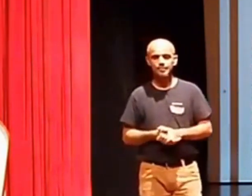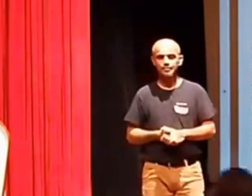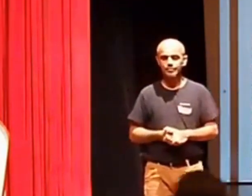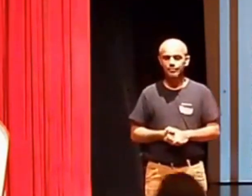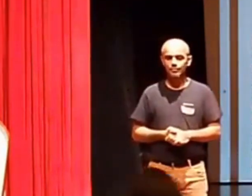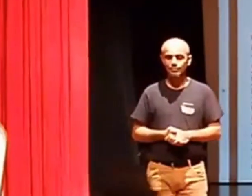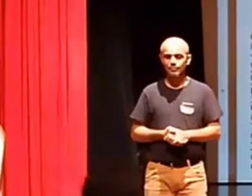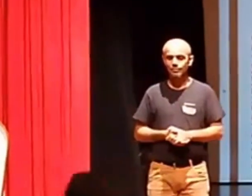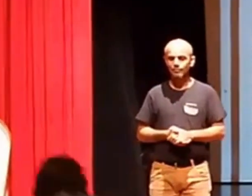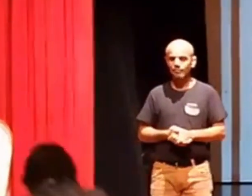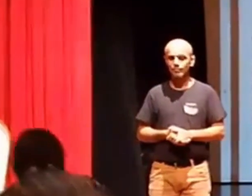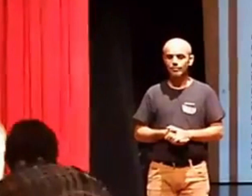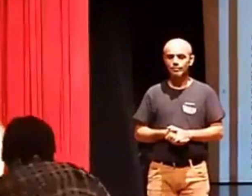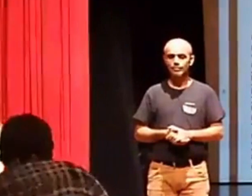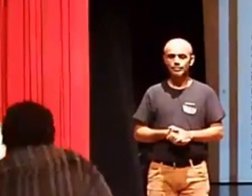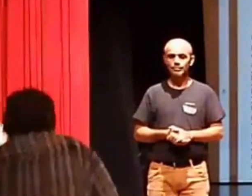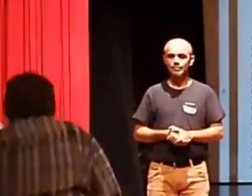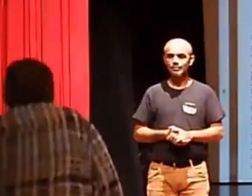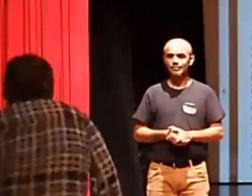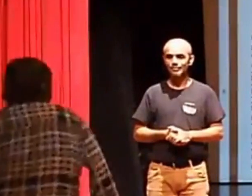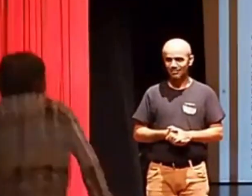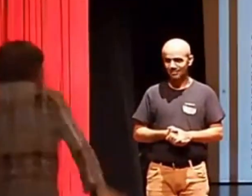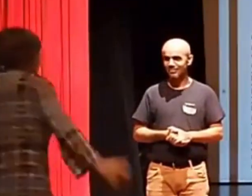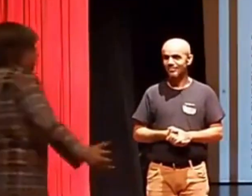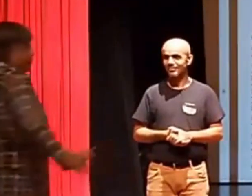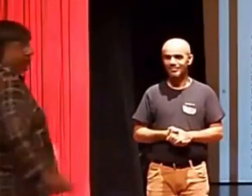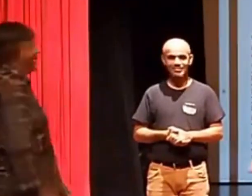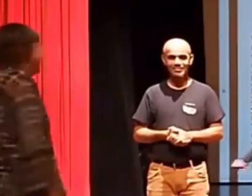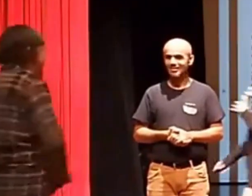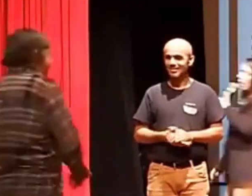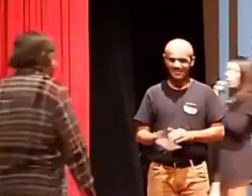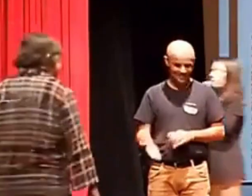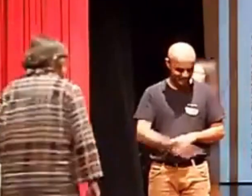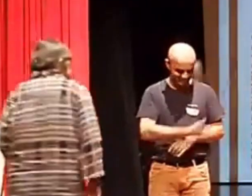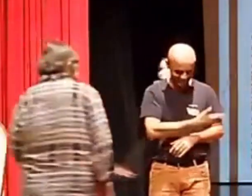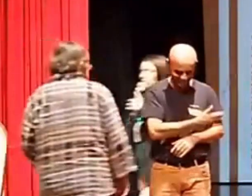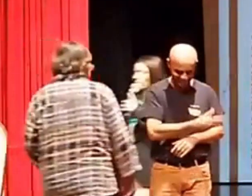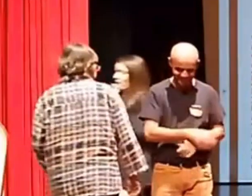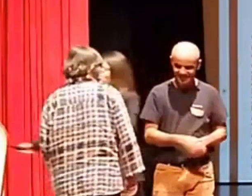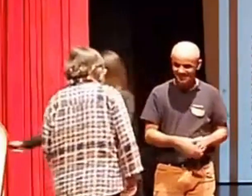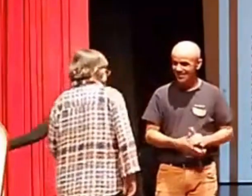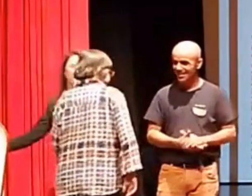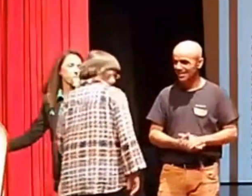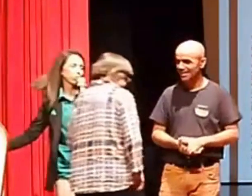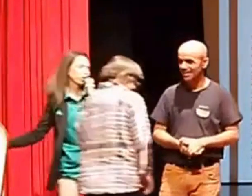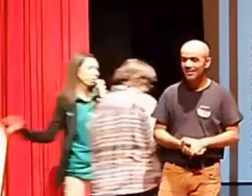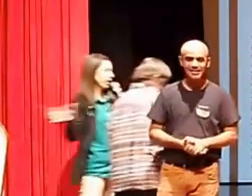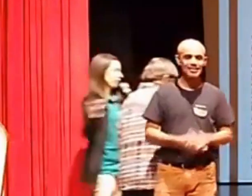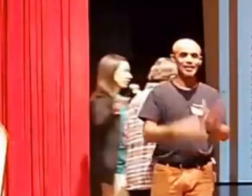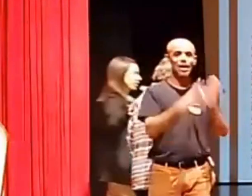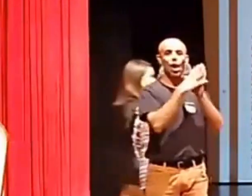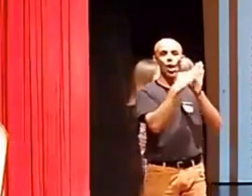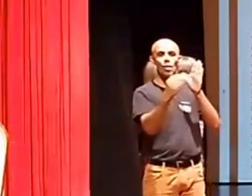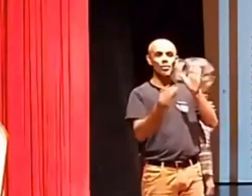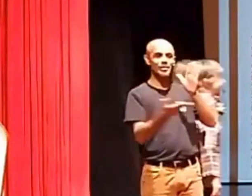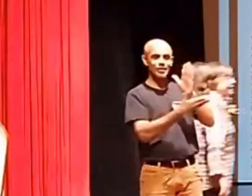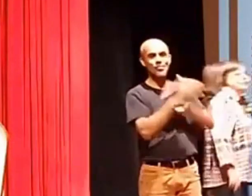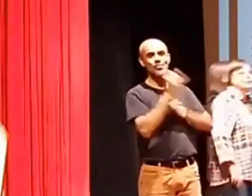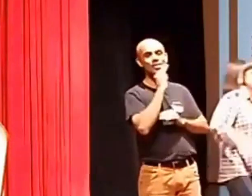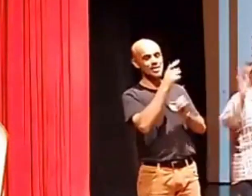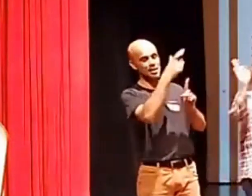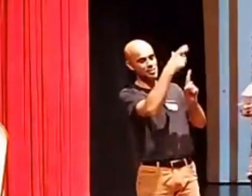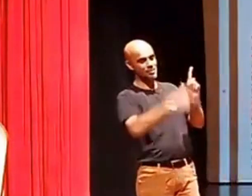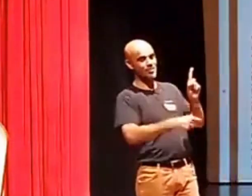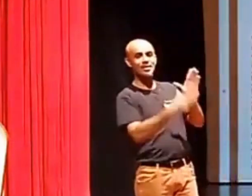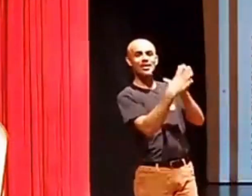Eu vou mostrar para vocês um teste simples. É minha modelo, gente. Modelo maravilhosa.